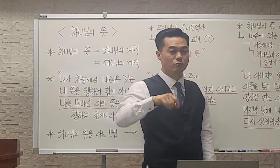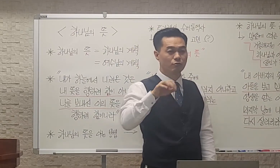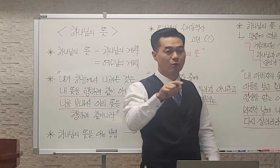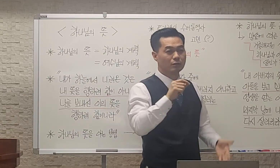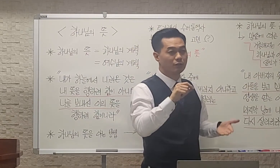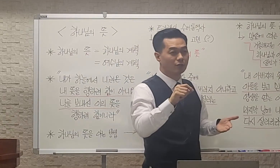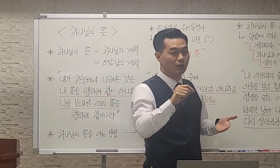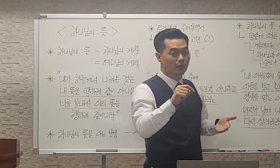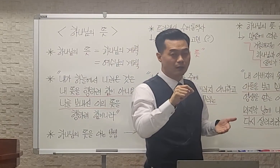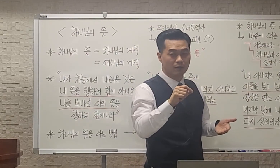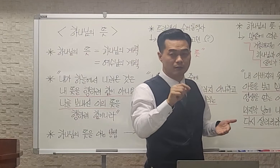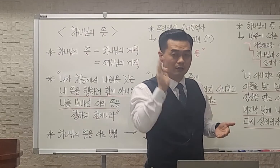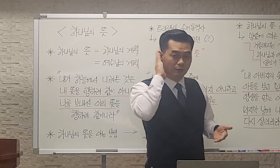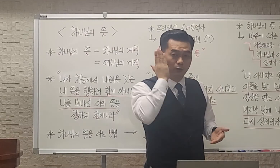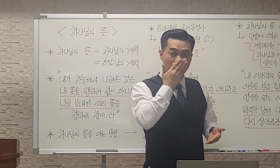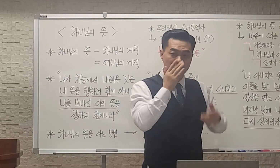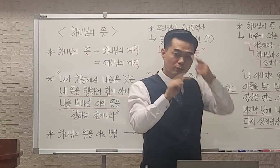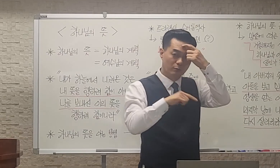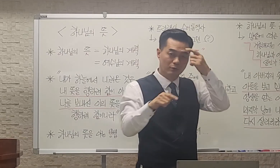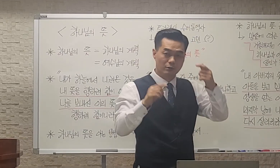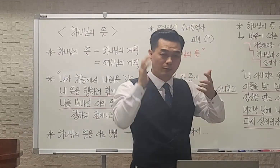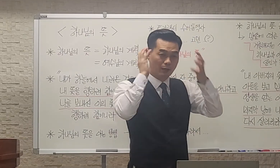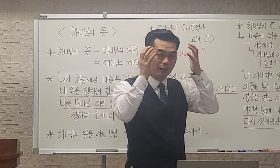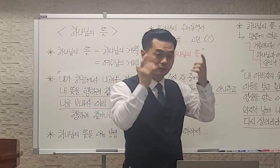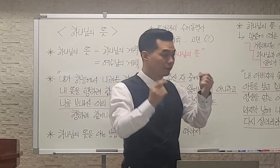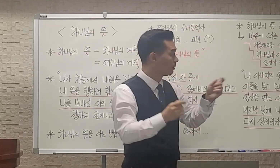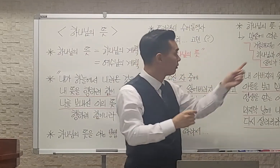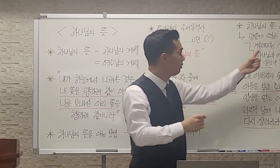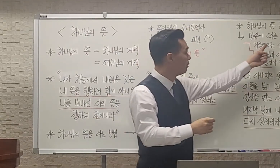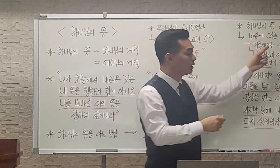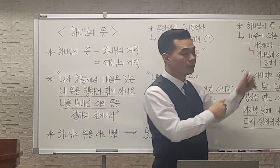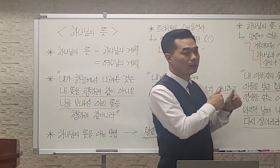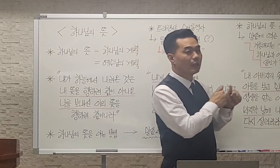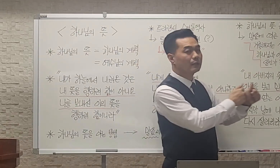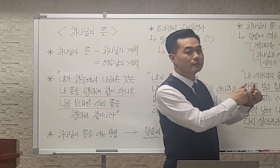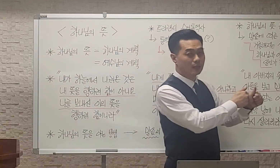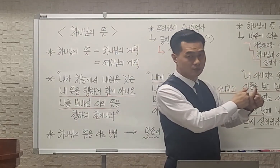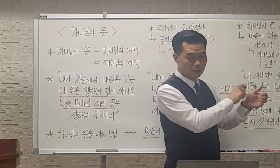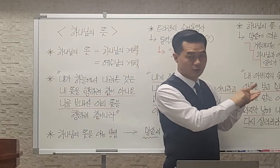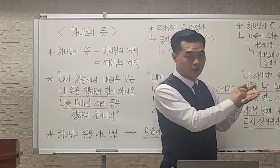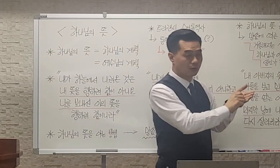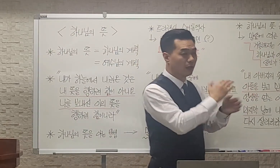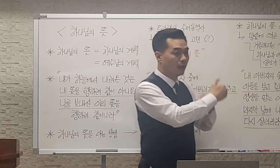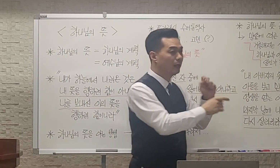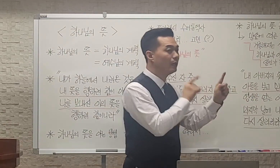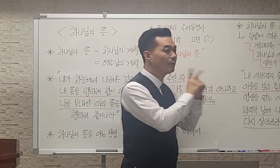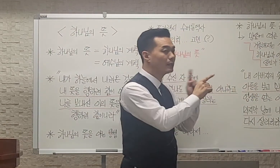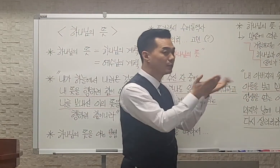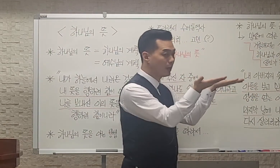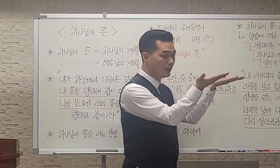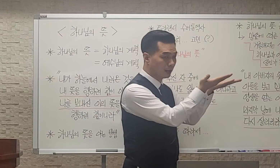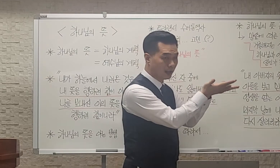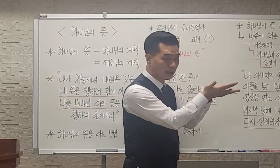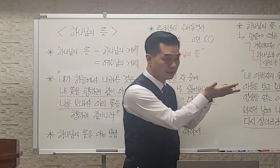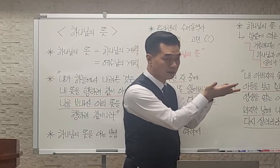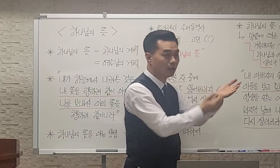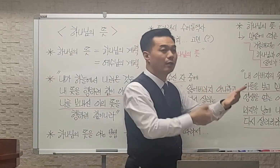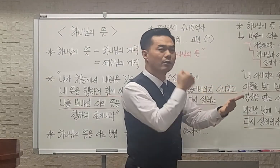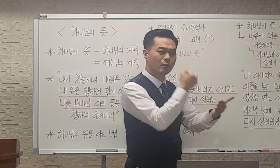비추어를 쓰려다가 농인 성도분들이 좀 헷갈려 하실 것 같아서 따르다로 썼어요. 하나님 말씀에 따른